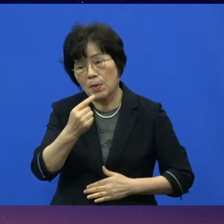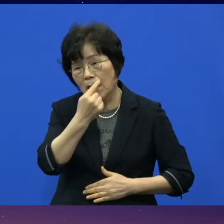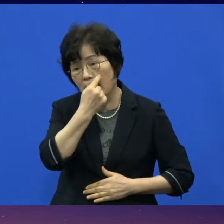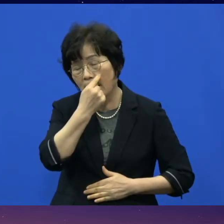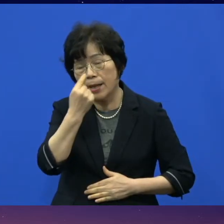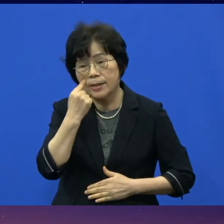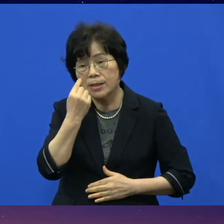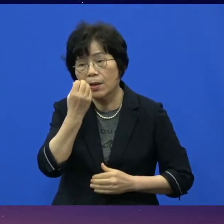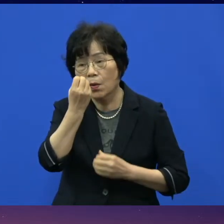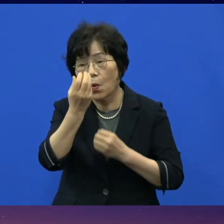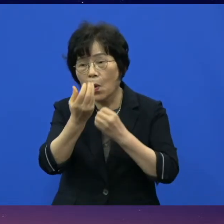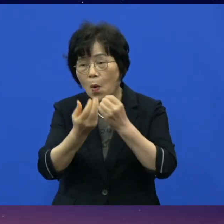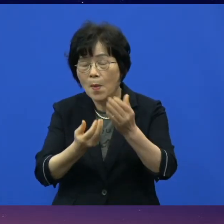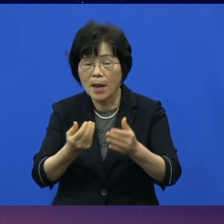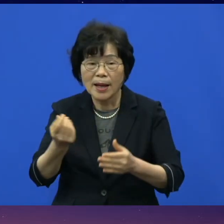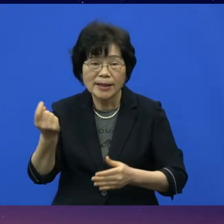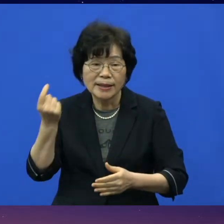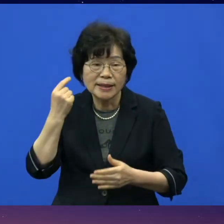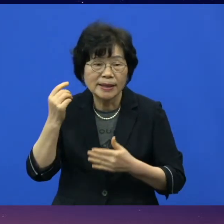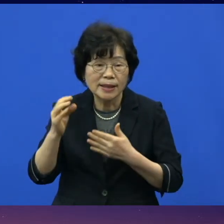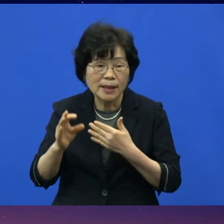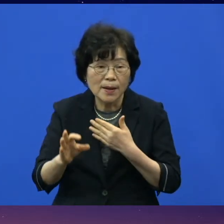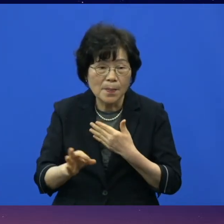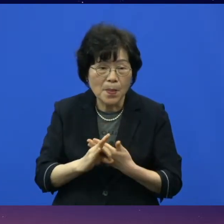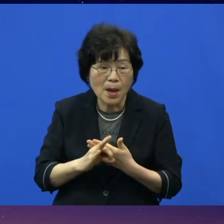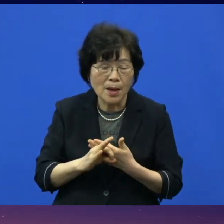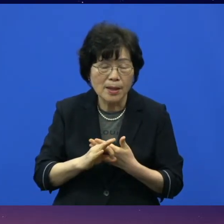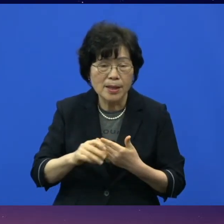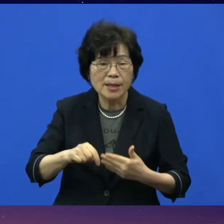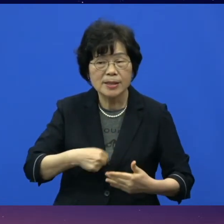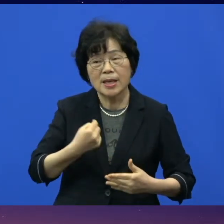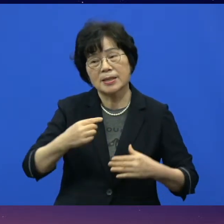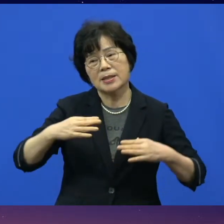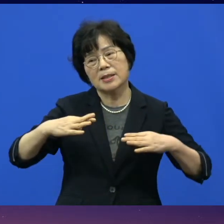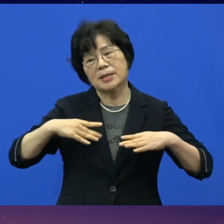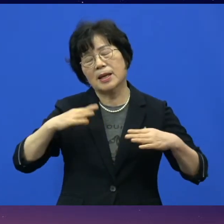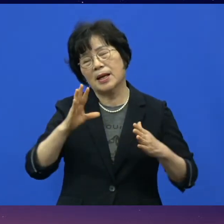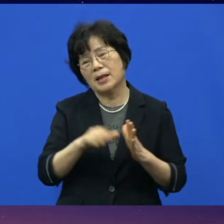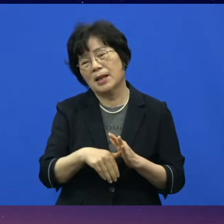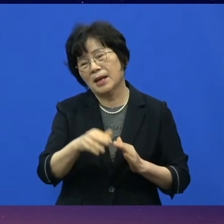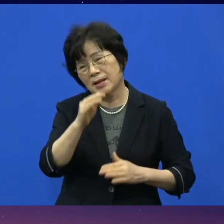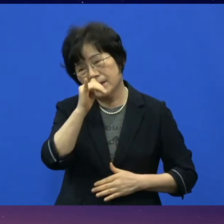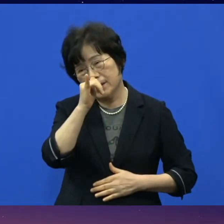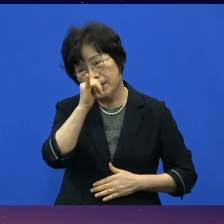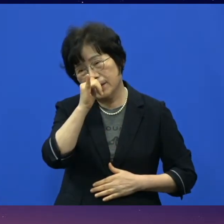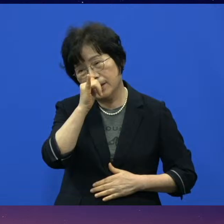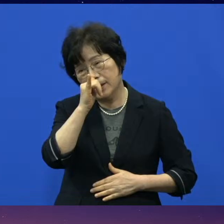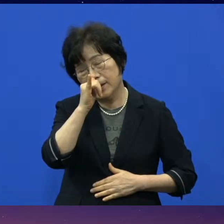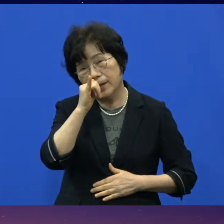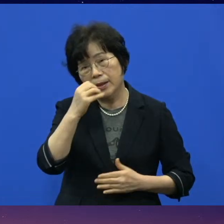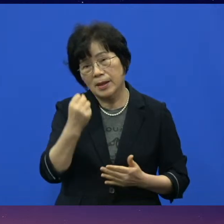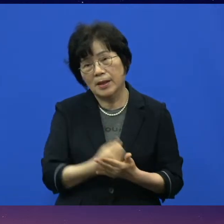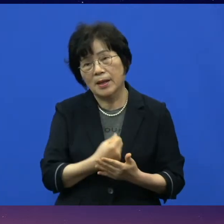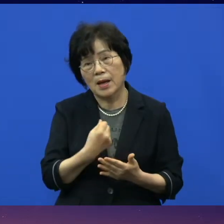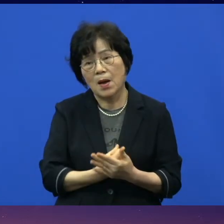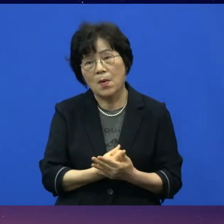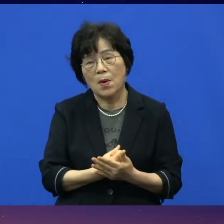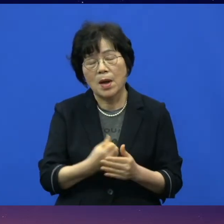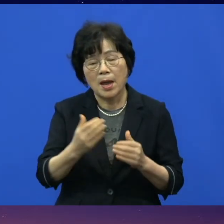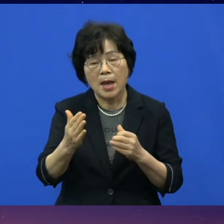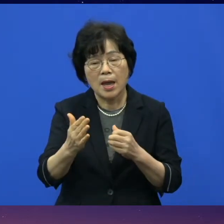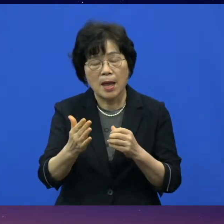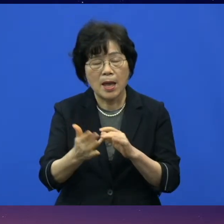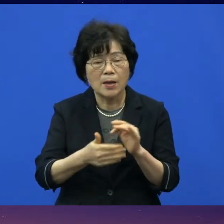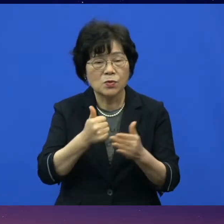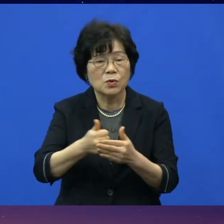보면 대체적으로 자신을 드러낼 때가 많아요. 그래서 예수님